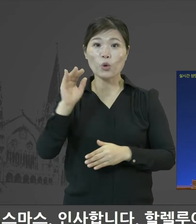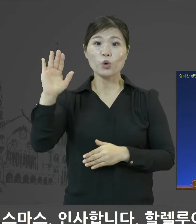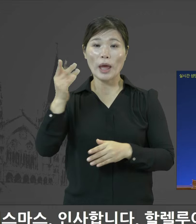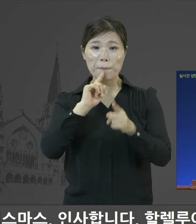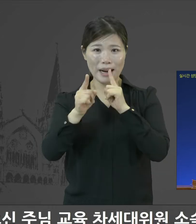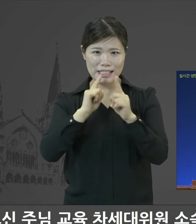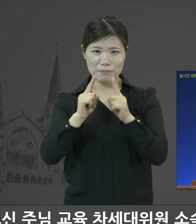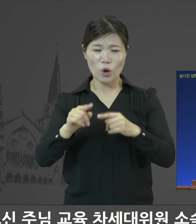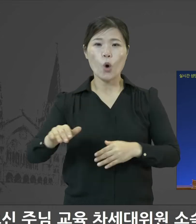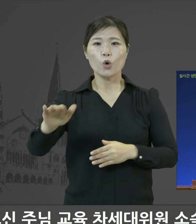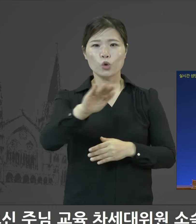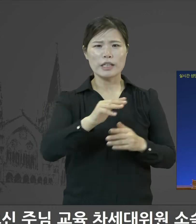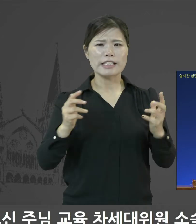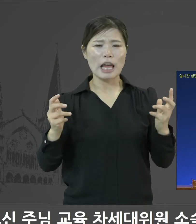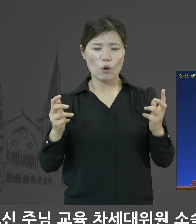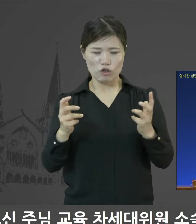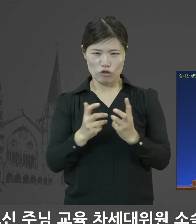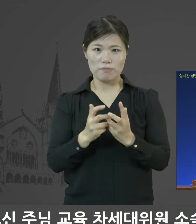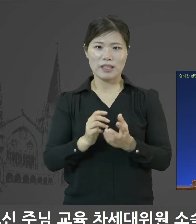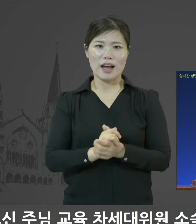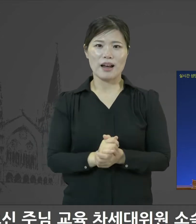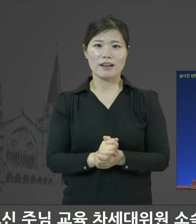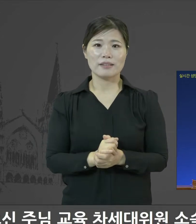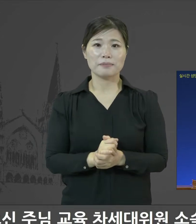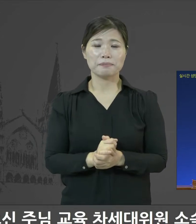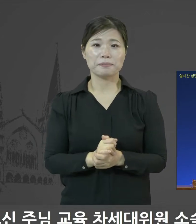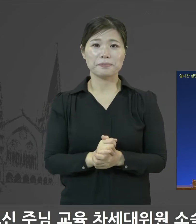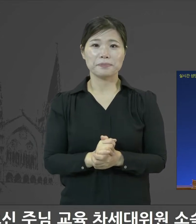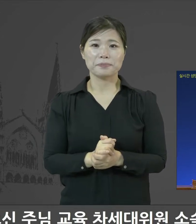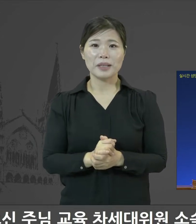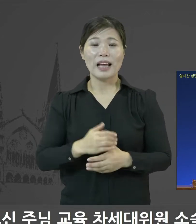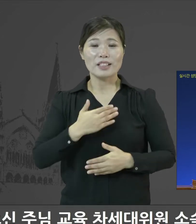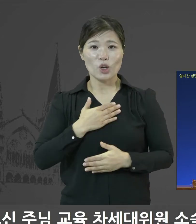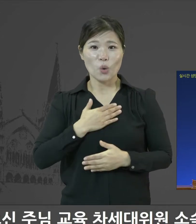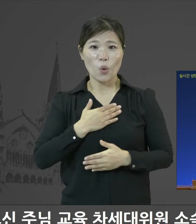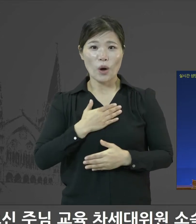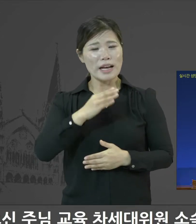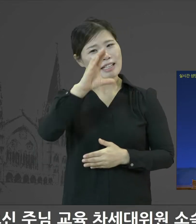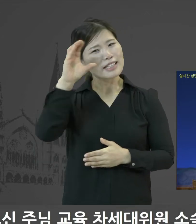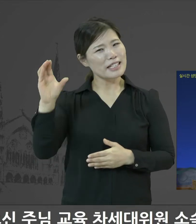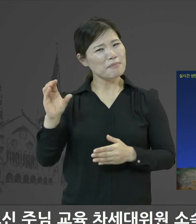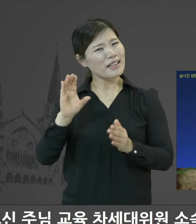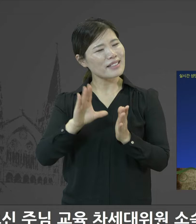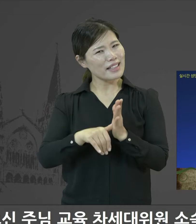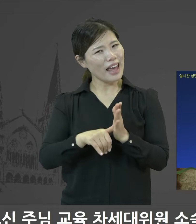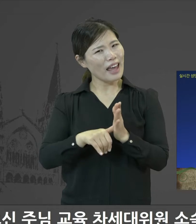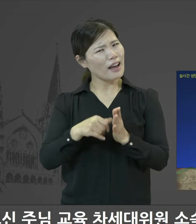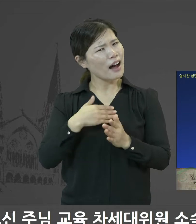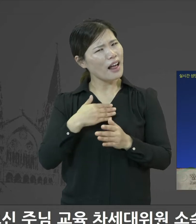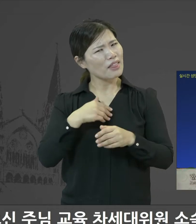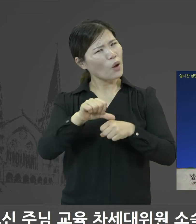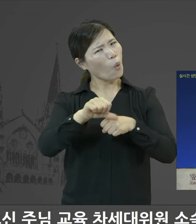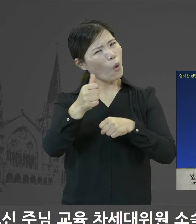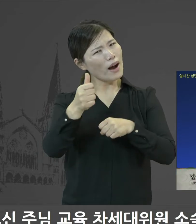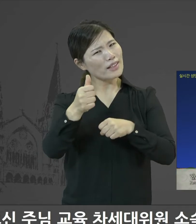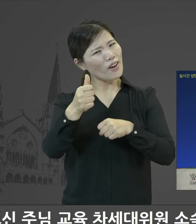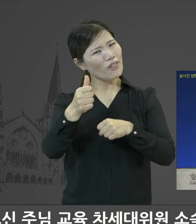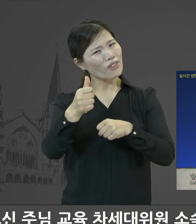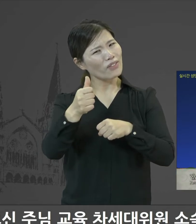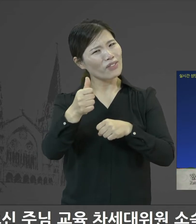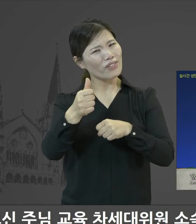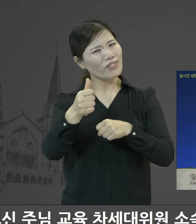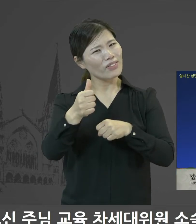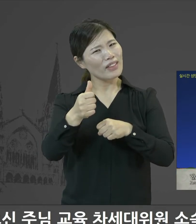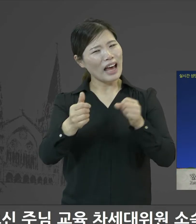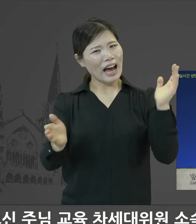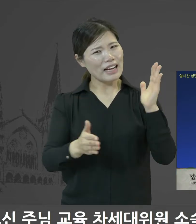우리들을 채워주실 것입니다. 저도 크리스마스 때 5학년 학생으로부터